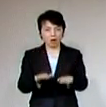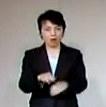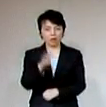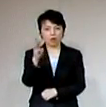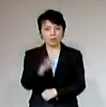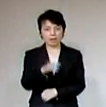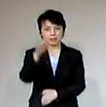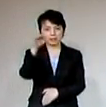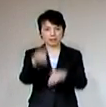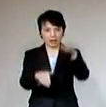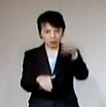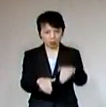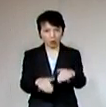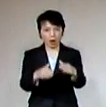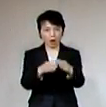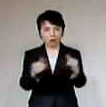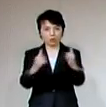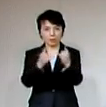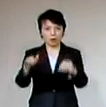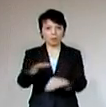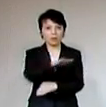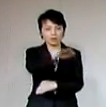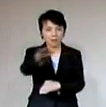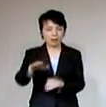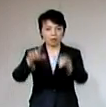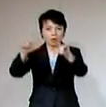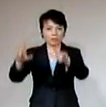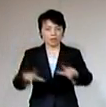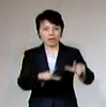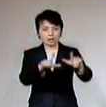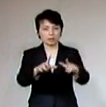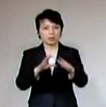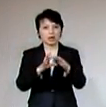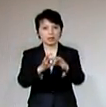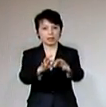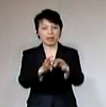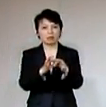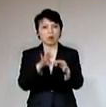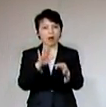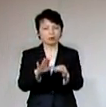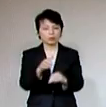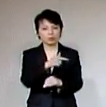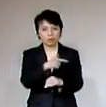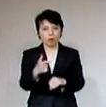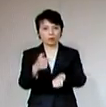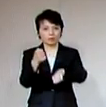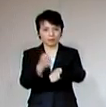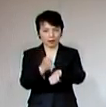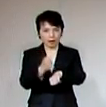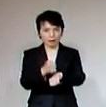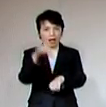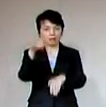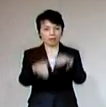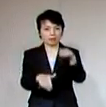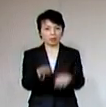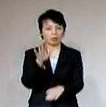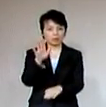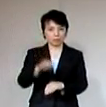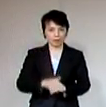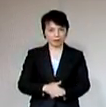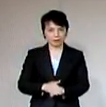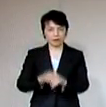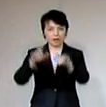参議院選挙は国民の皆様の生活に直接結びつく大変な選挙であります。生